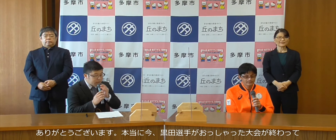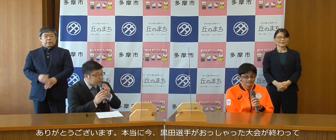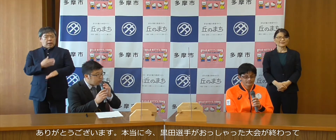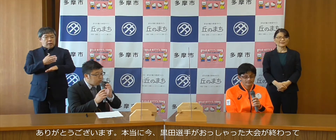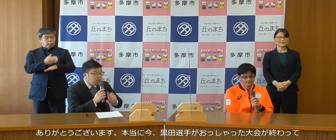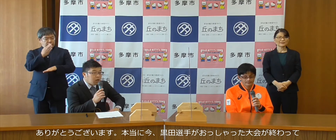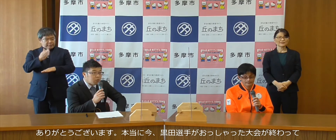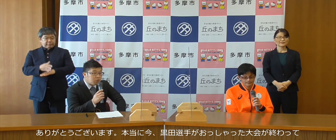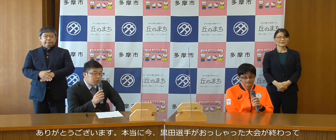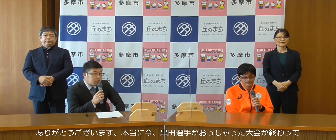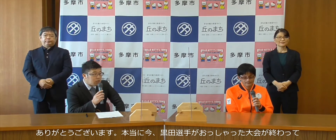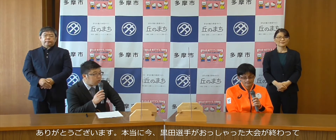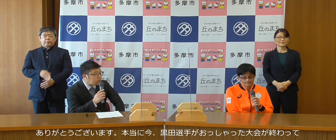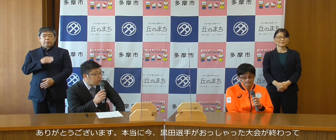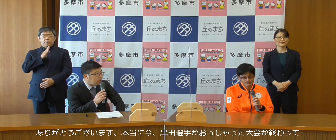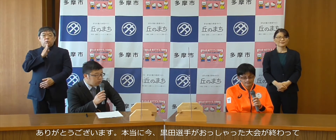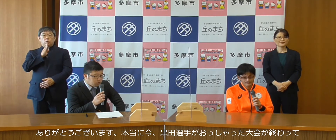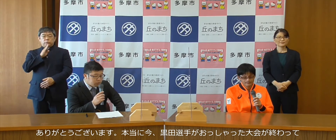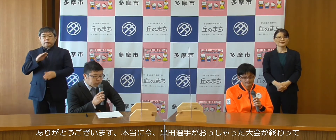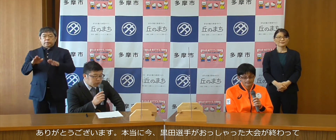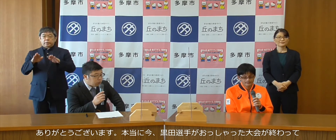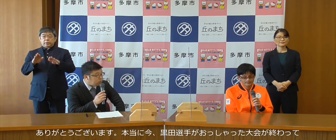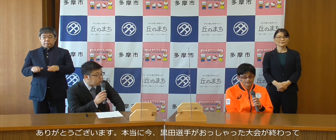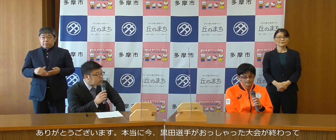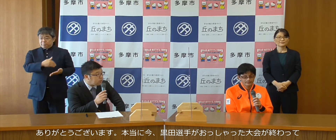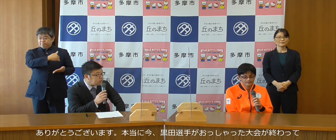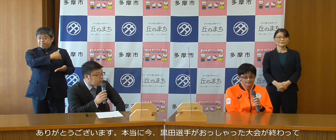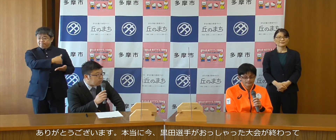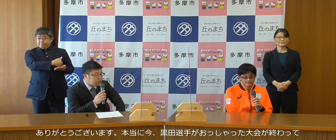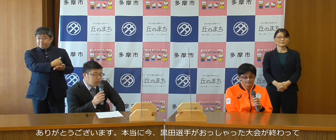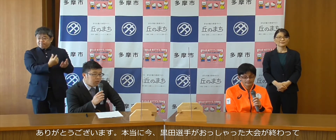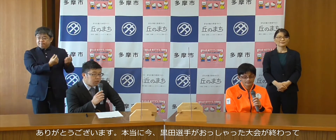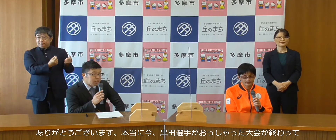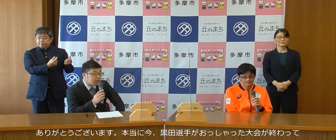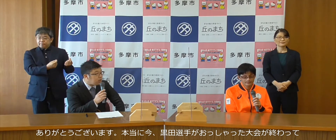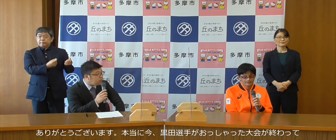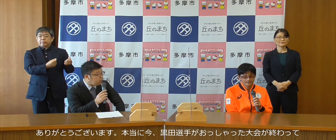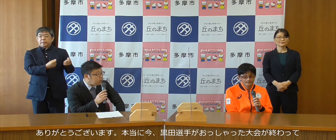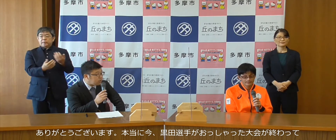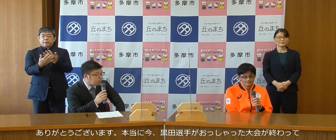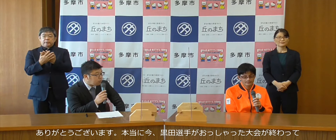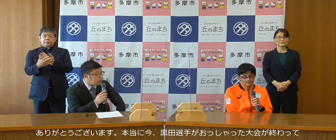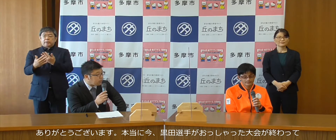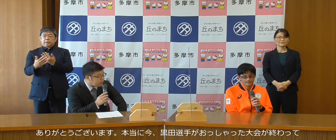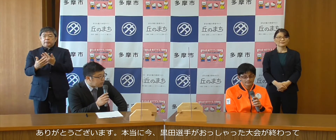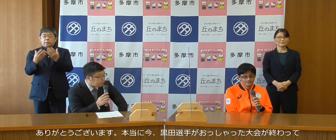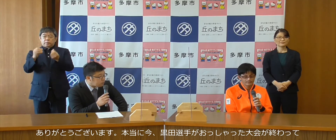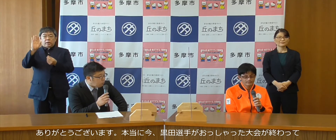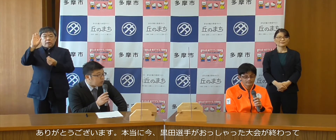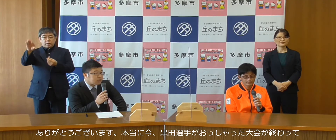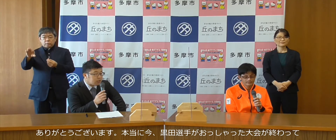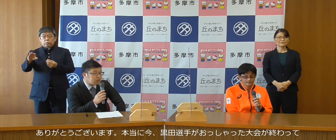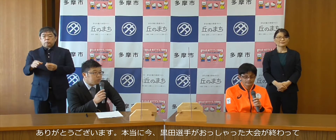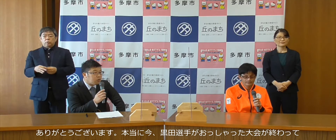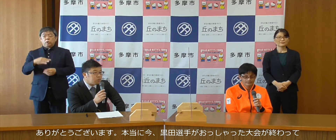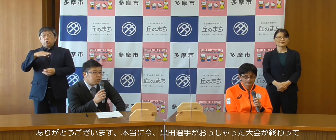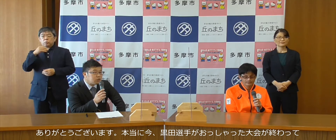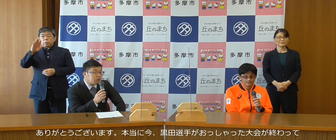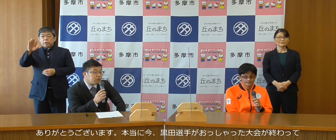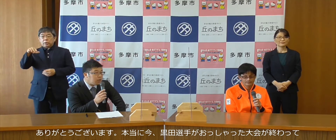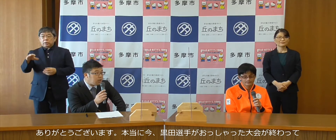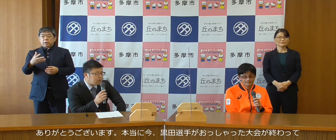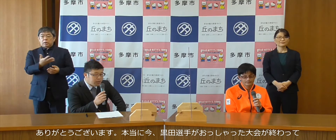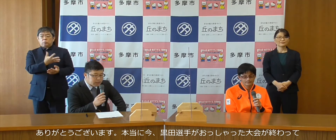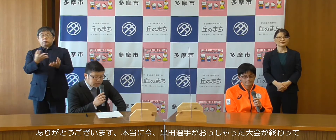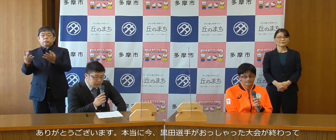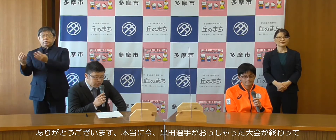ありがとうございます。本当に今、黒田選手おっしゃいました、大会が終わって声かけていただくことが多くなったというところは本当に重